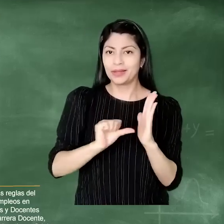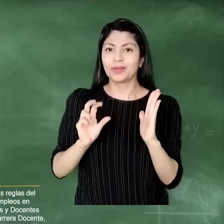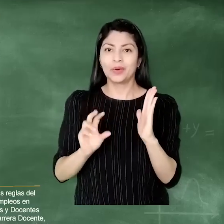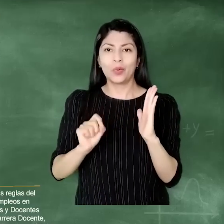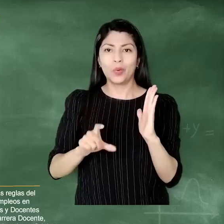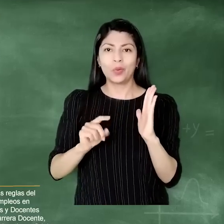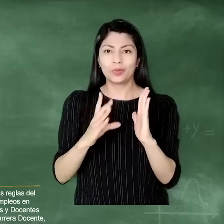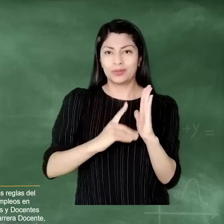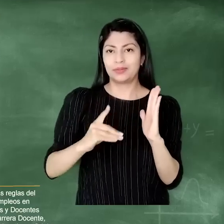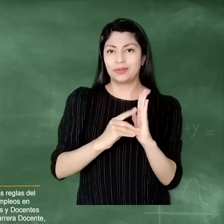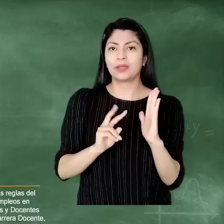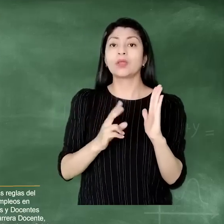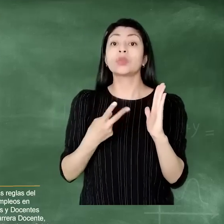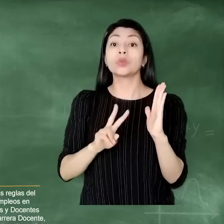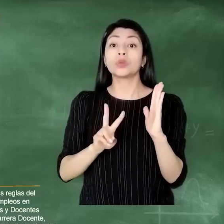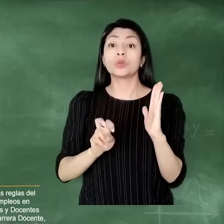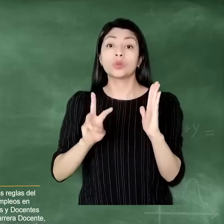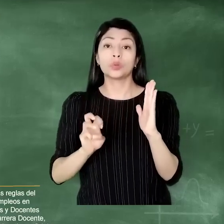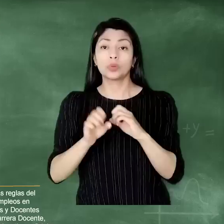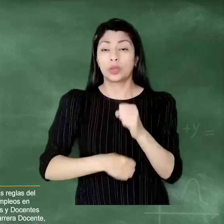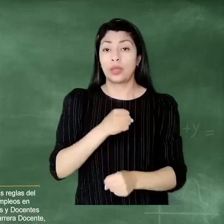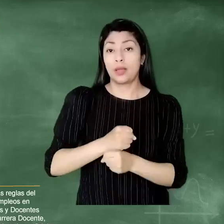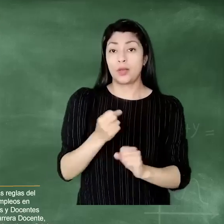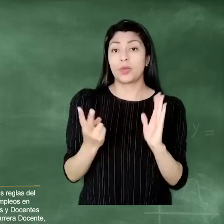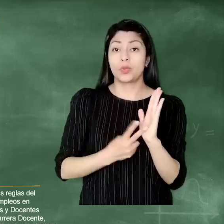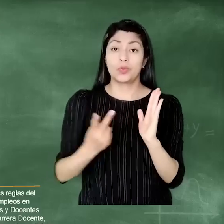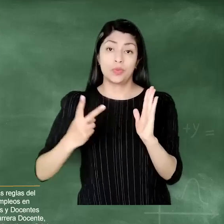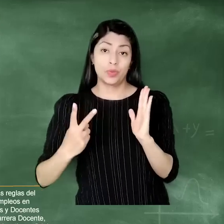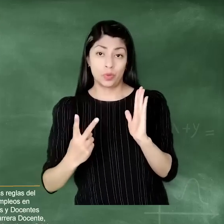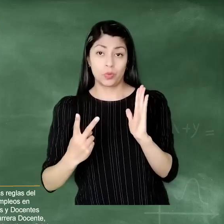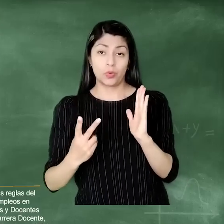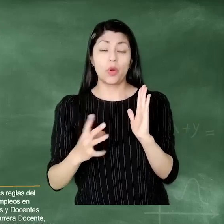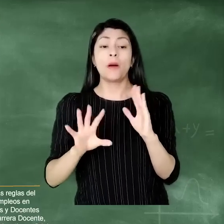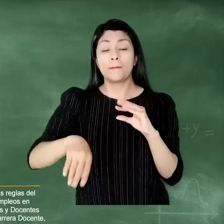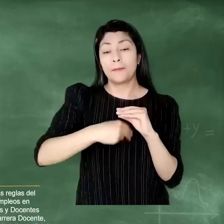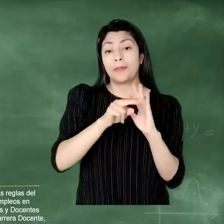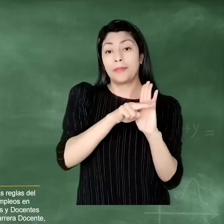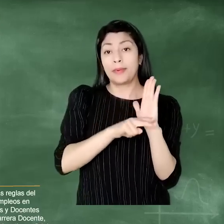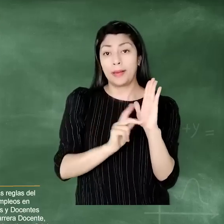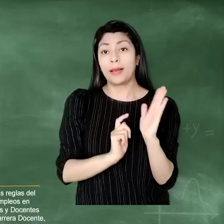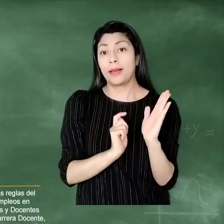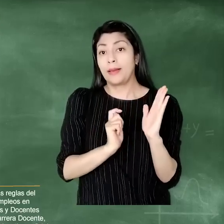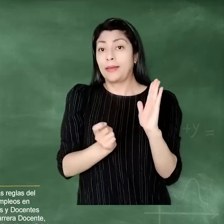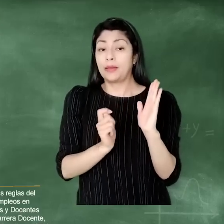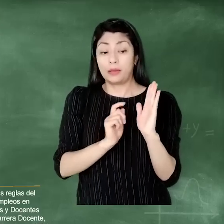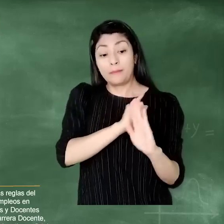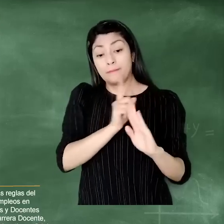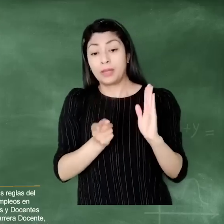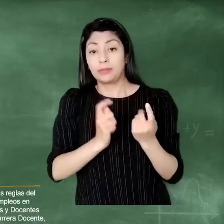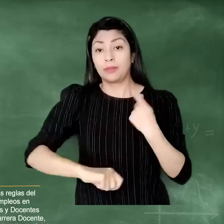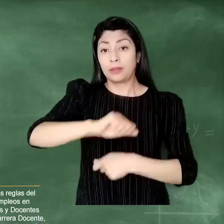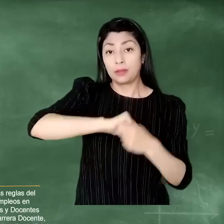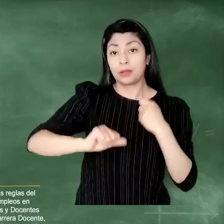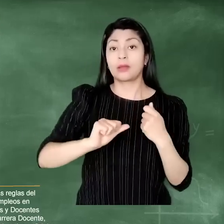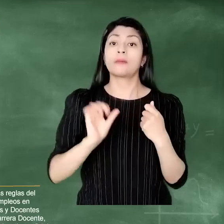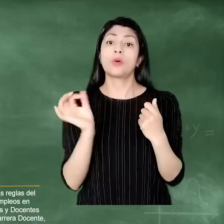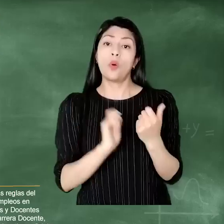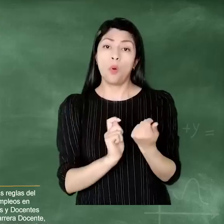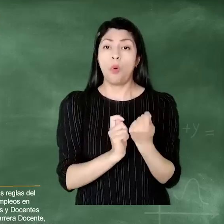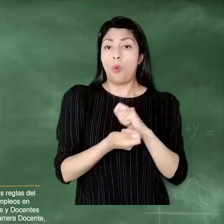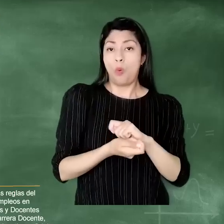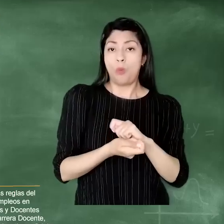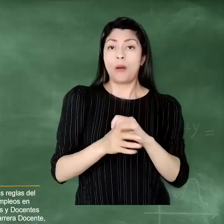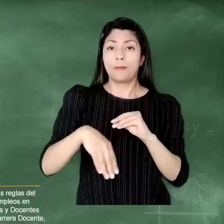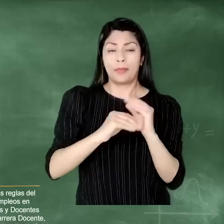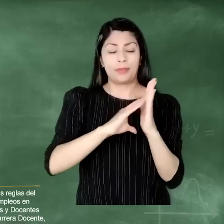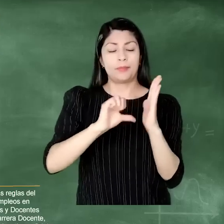el parágrafo del artículo 11 del Decreto Ley 1278 de 2002 o aquellas normas que lo modifiquen o